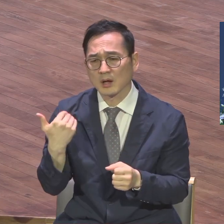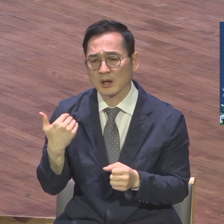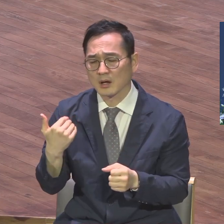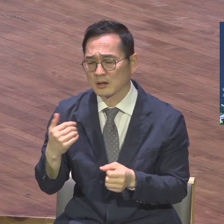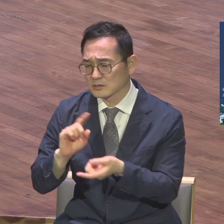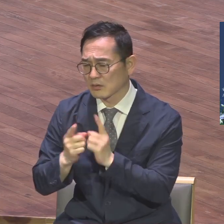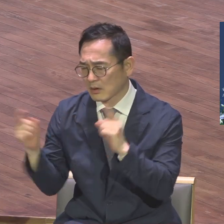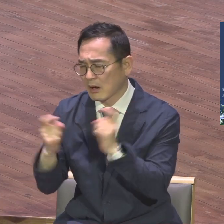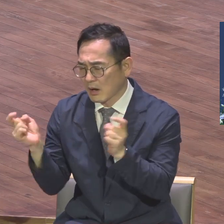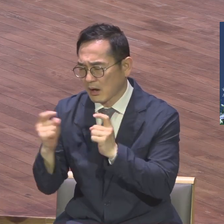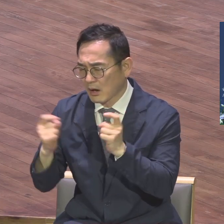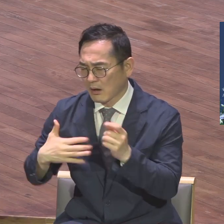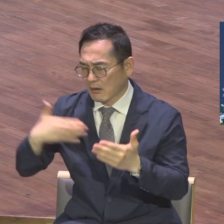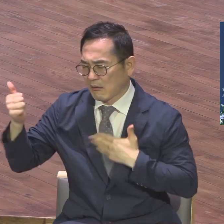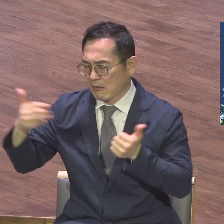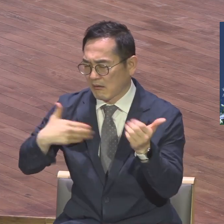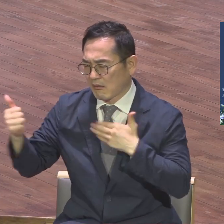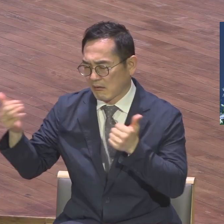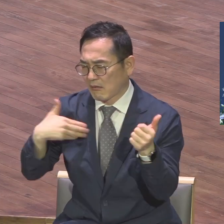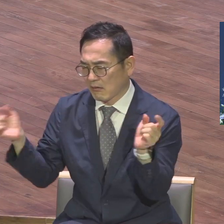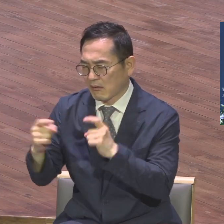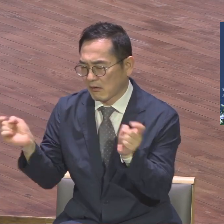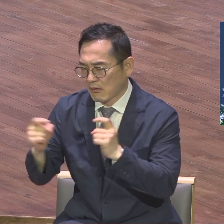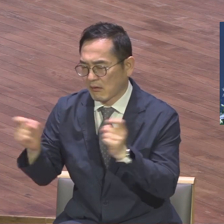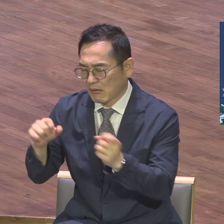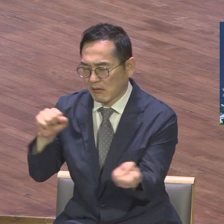갈등하고 사단 난장판이 되죠.